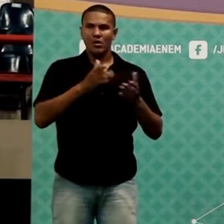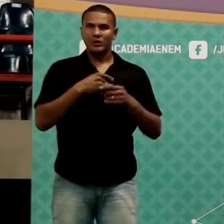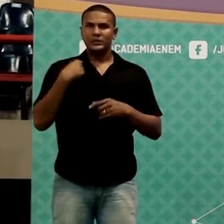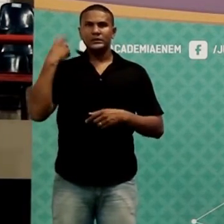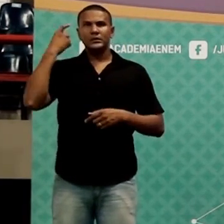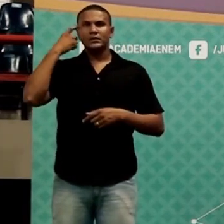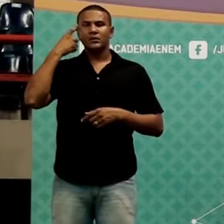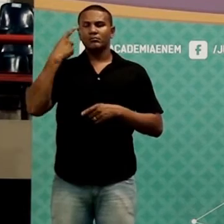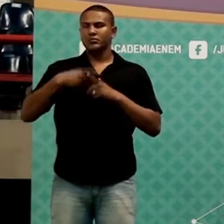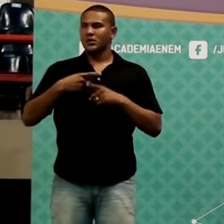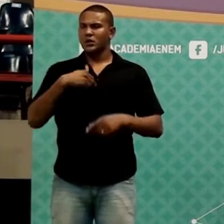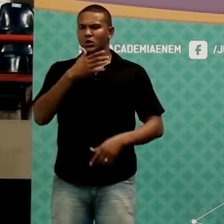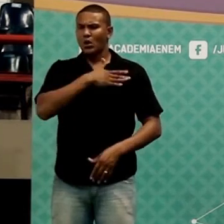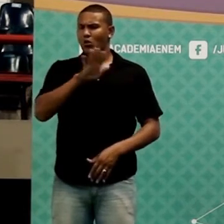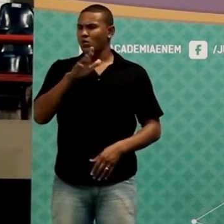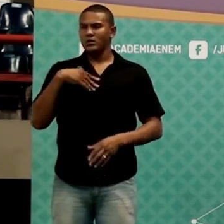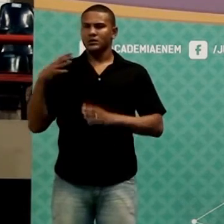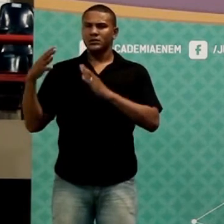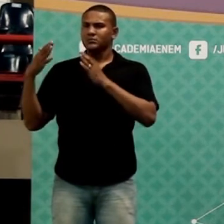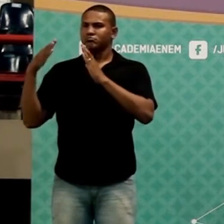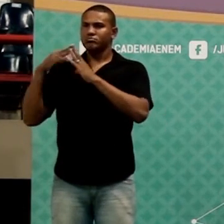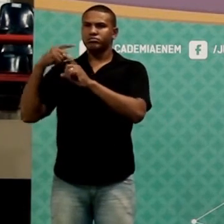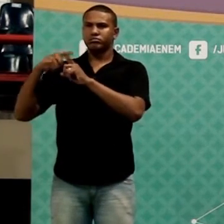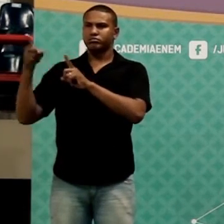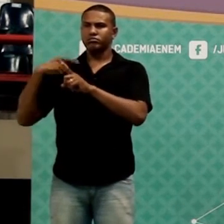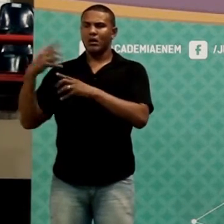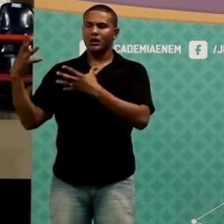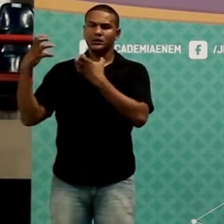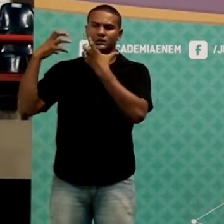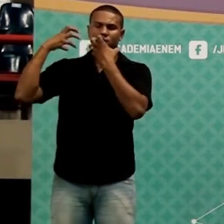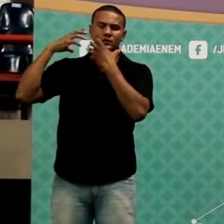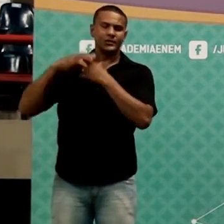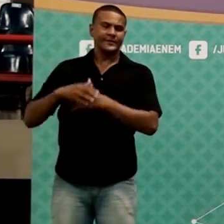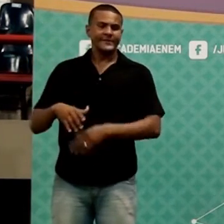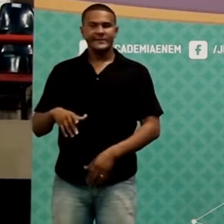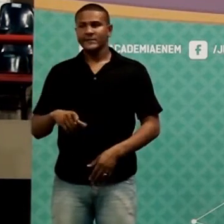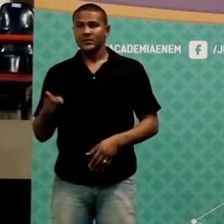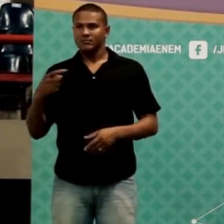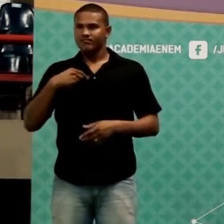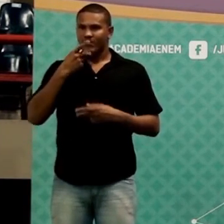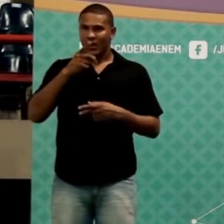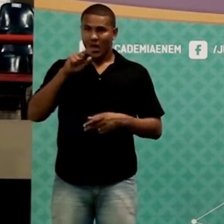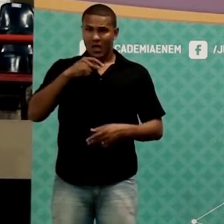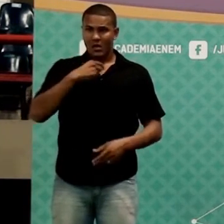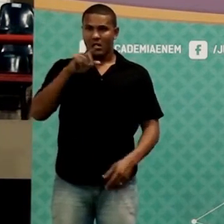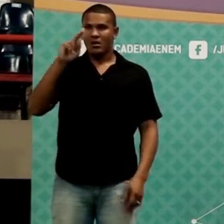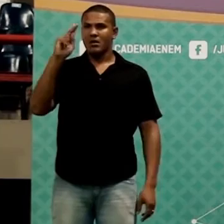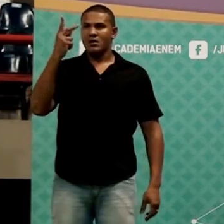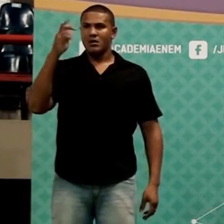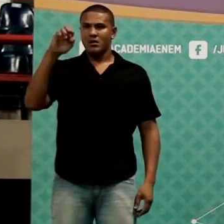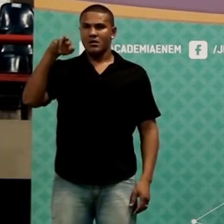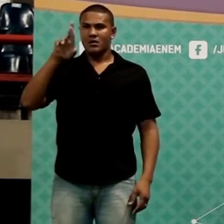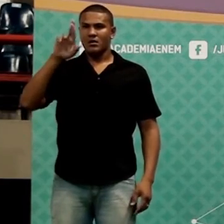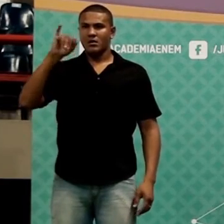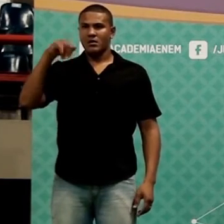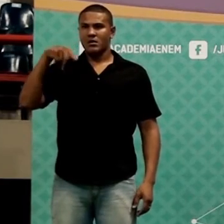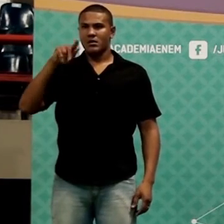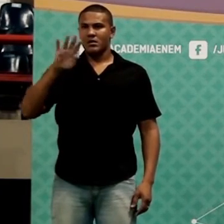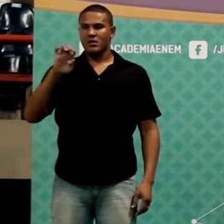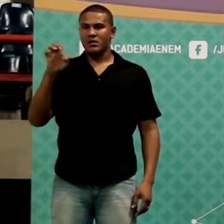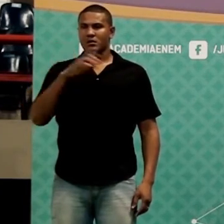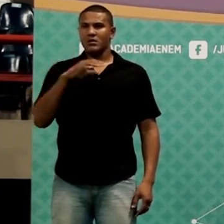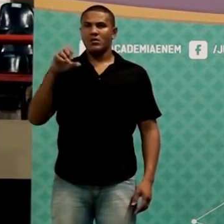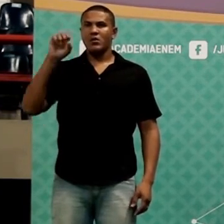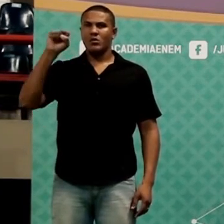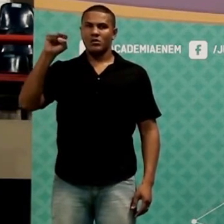clero na vida dele. E nós estamos falando de um rei muito ambicioso, chamado Henrique VIII. Primeiro que ele é